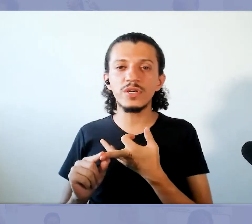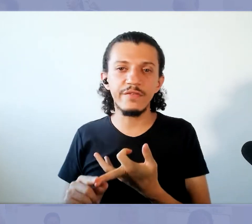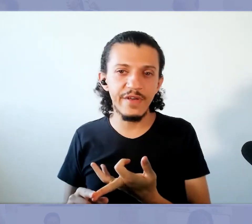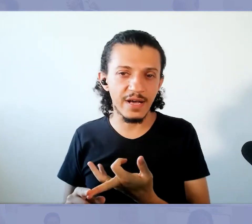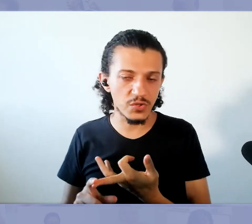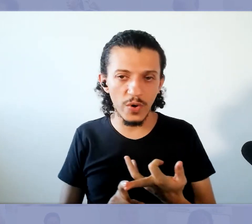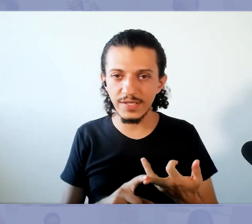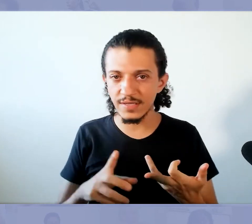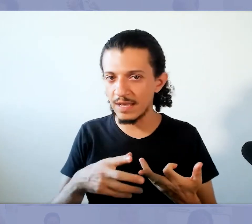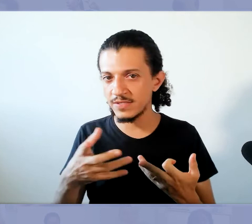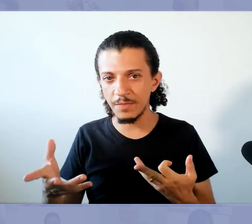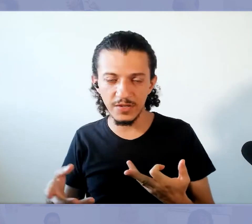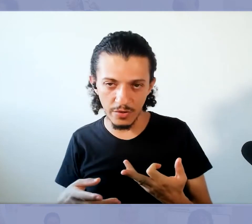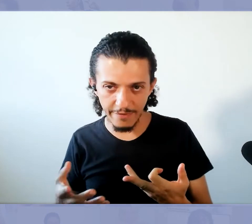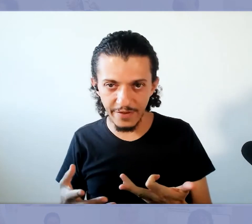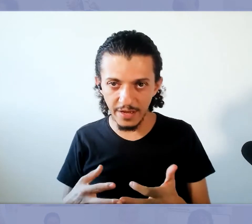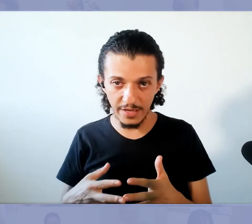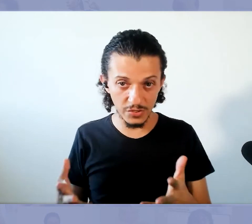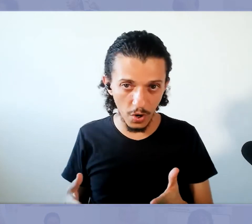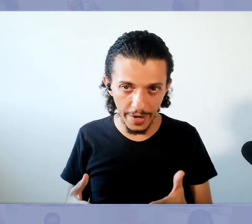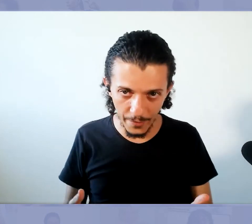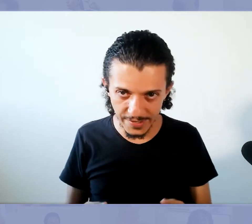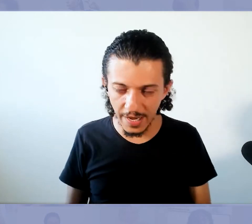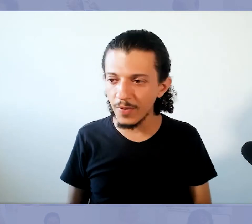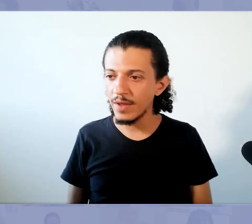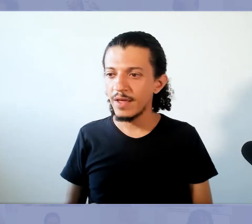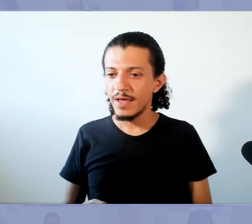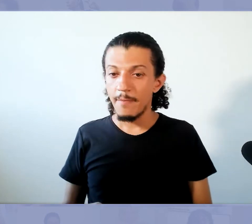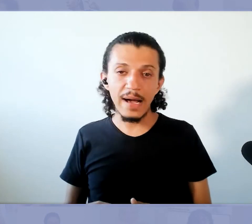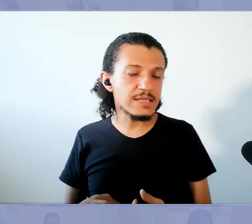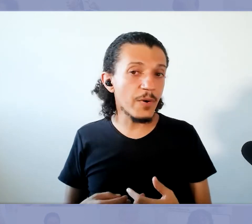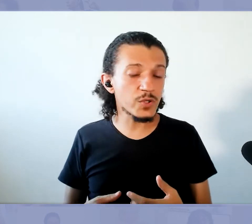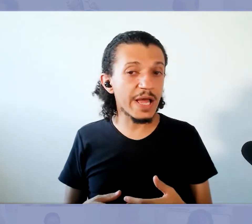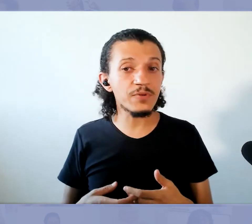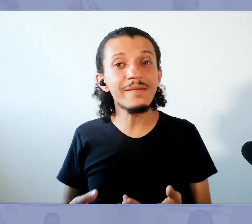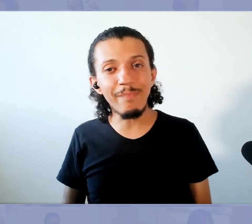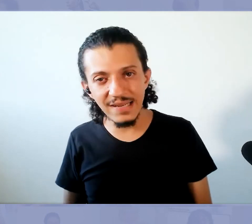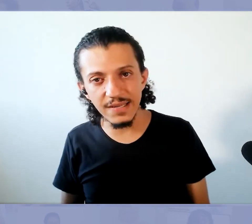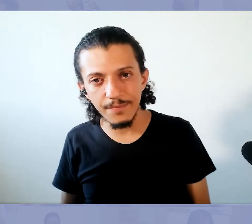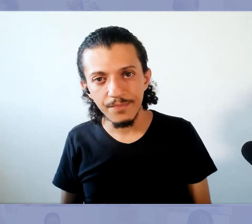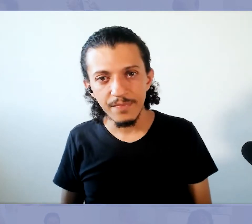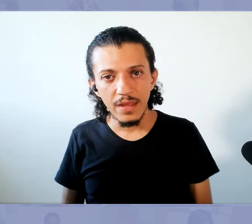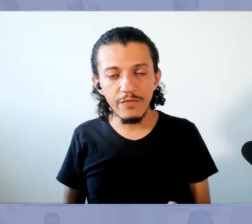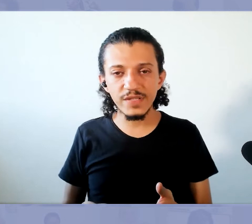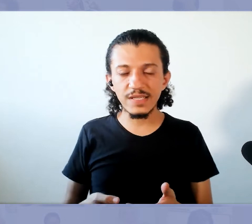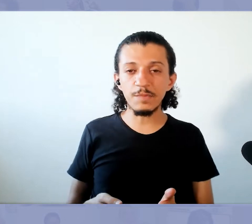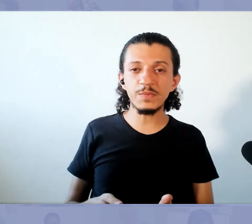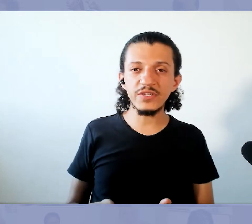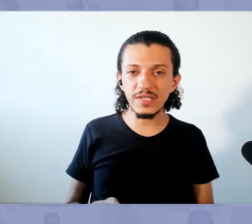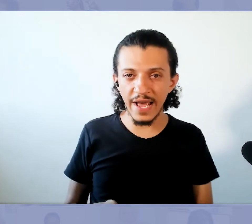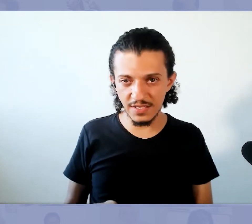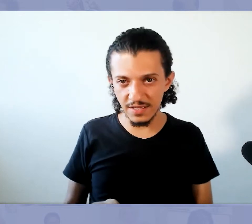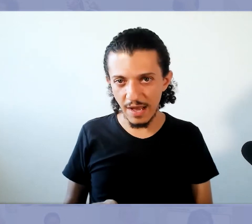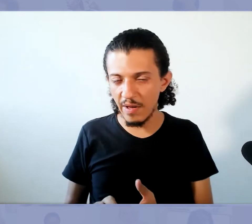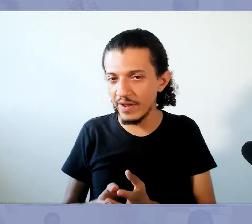decora onde que fica as coisas na disciplina de geografia, história, por exemplo, mas depois o tempo se passa e você